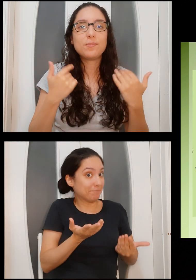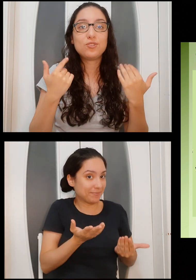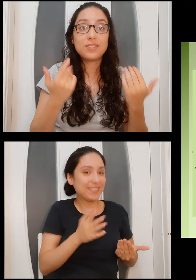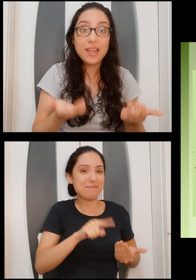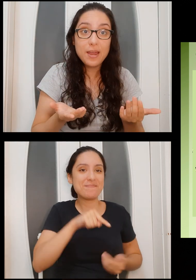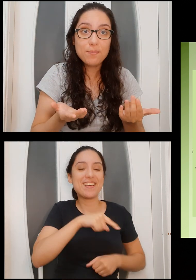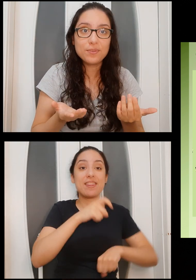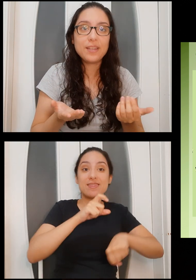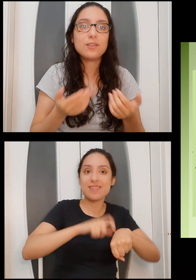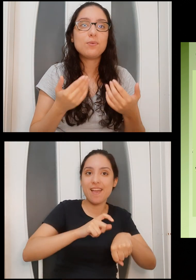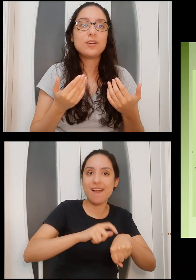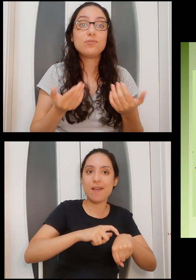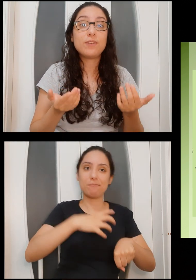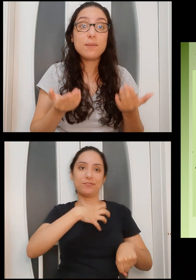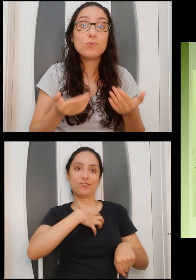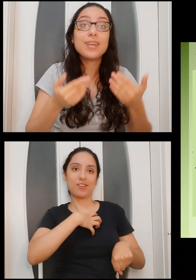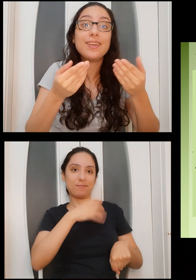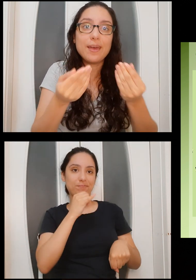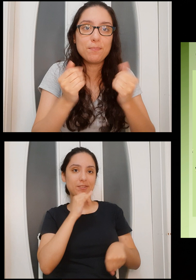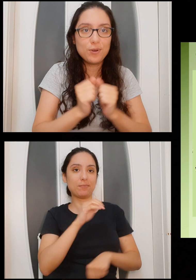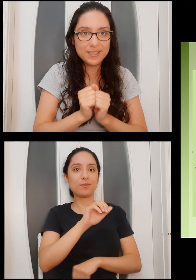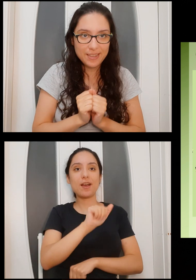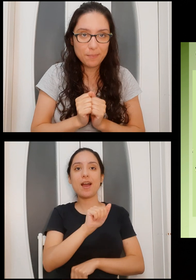modo, advérbio de tempo, né? Então, advérbio, o que que é? Por exemplo,